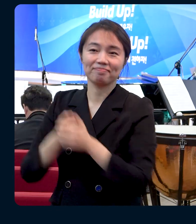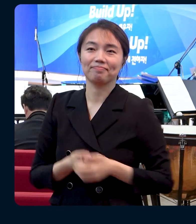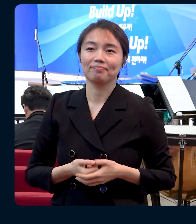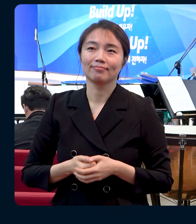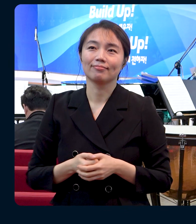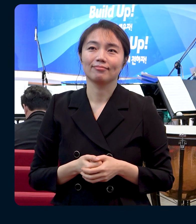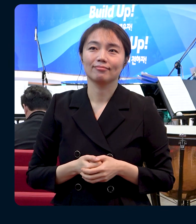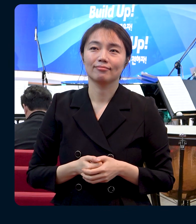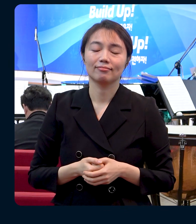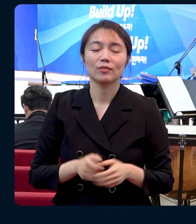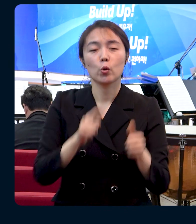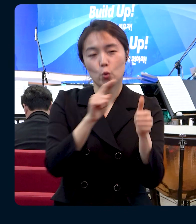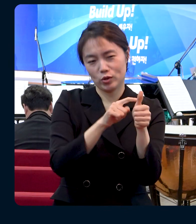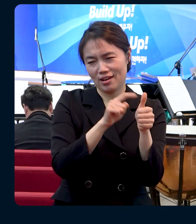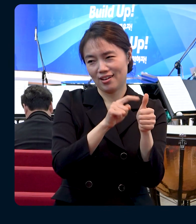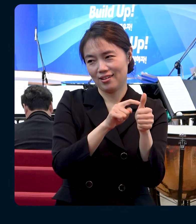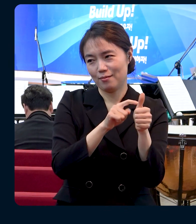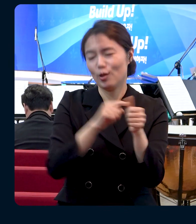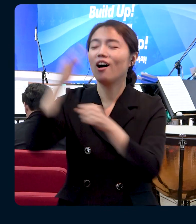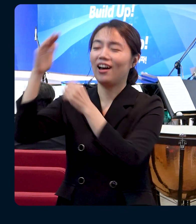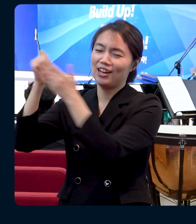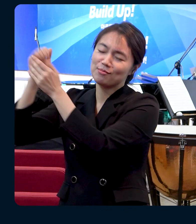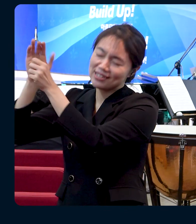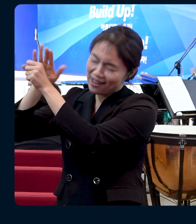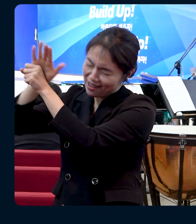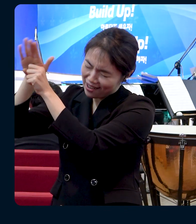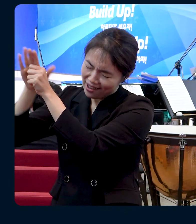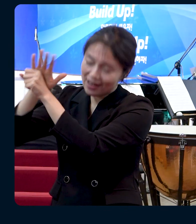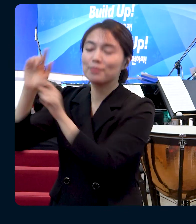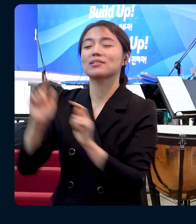데이. 요셉은 바로 그렇게 살았습니다.